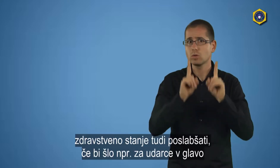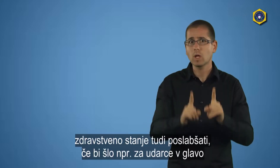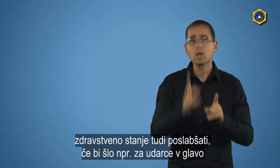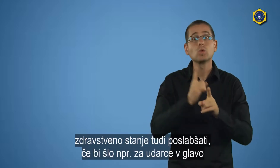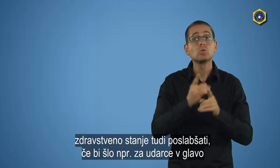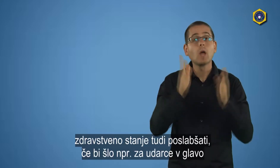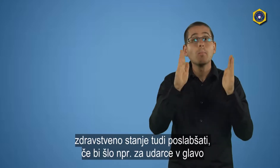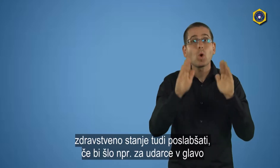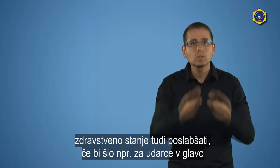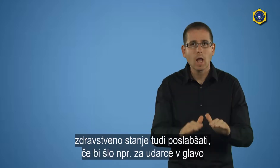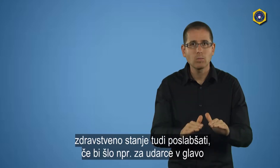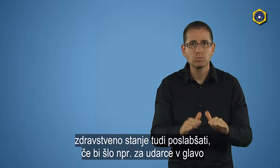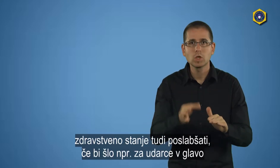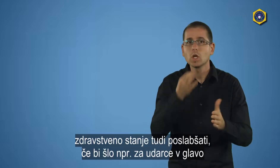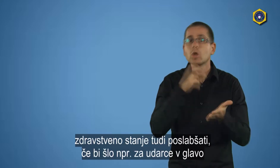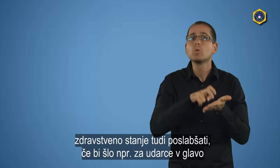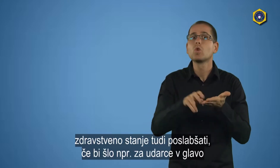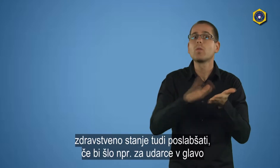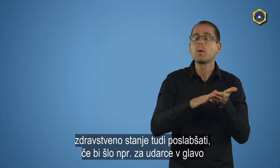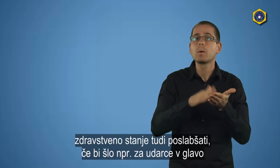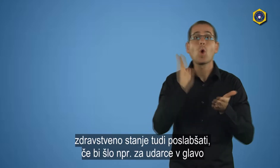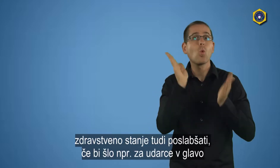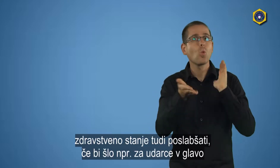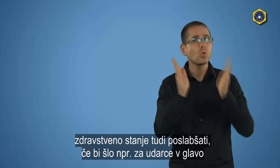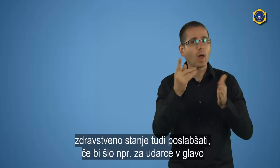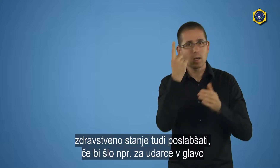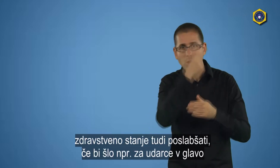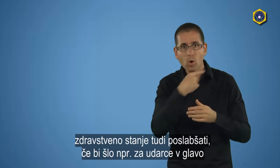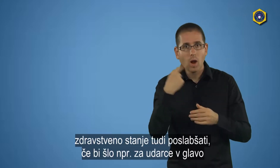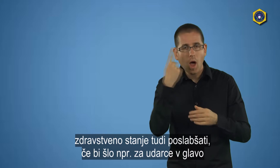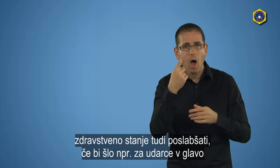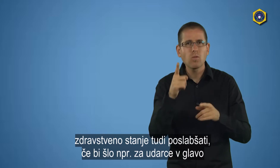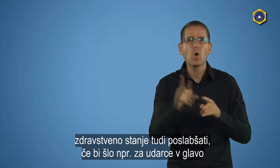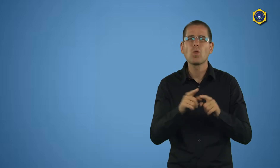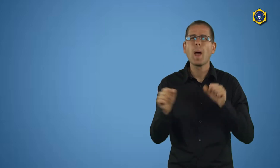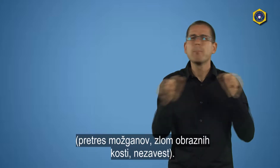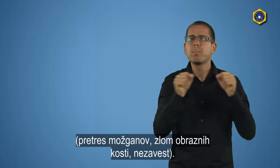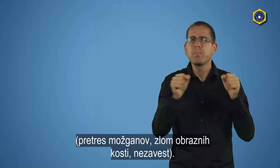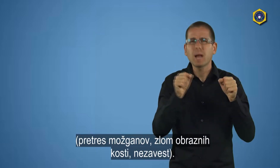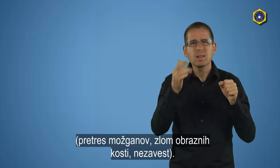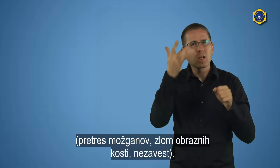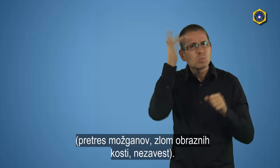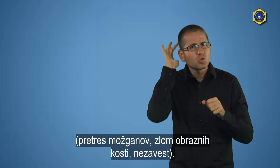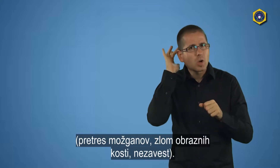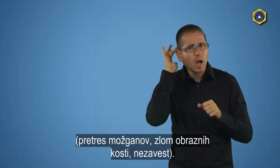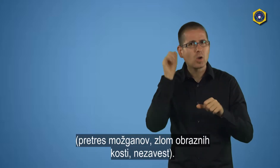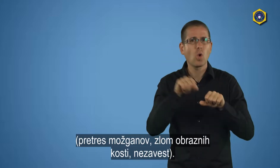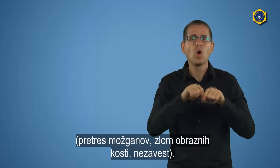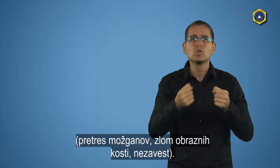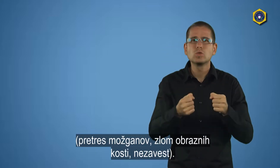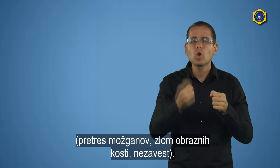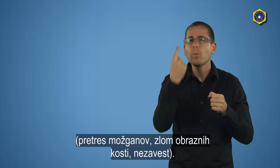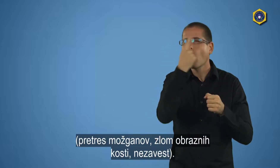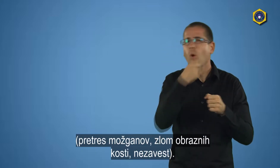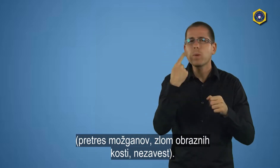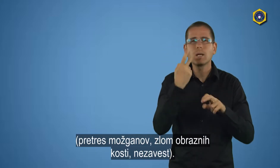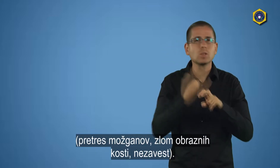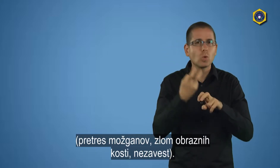če bi šlo na primer za udarce v glavo, pretres možganov, zlom obraznih kosti, nezavest.